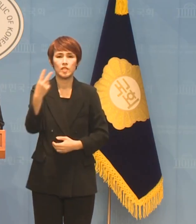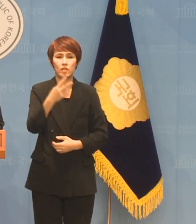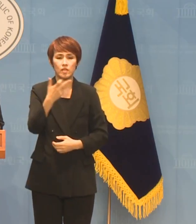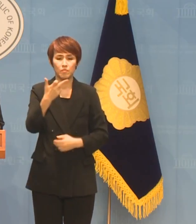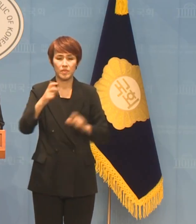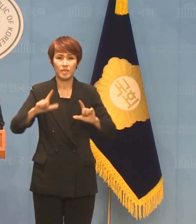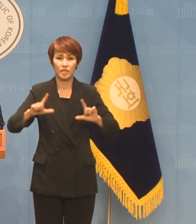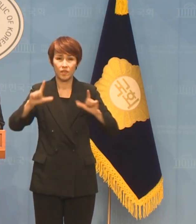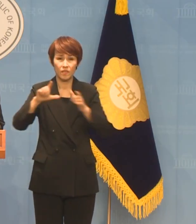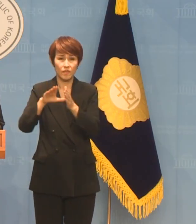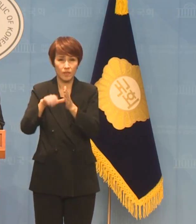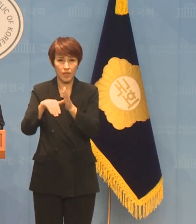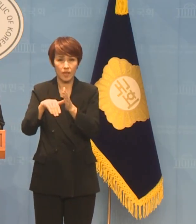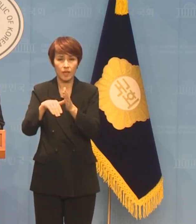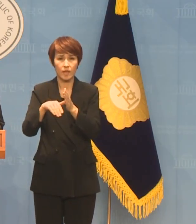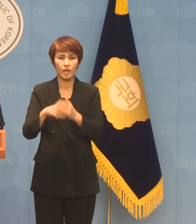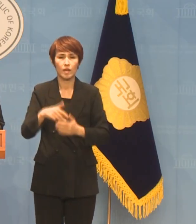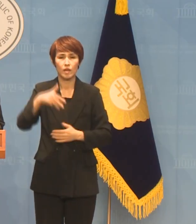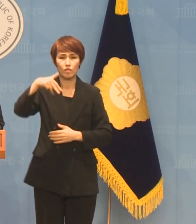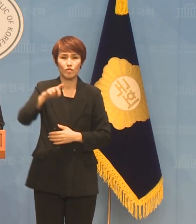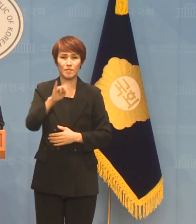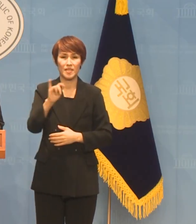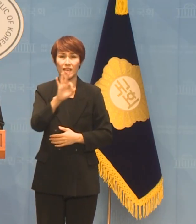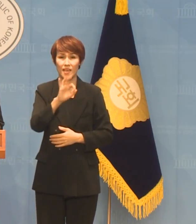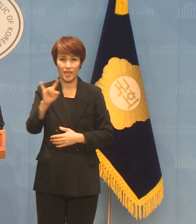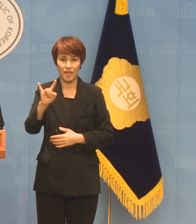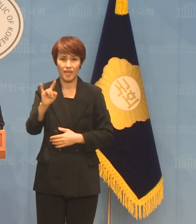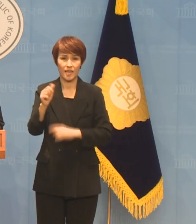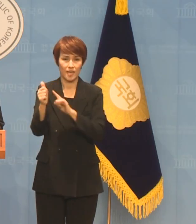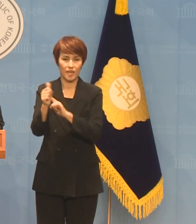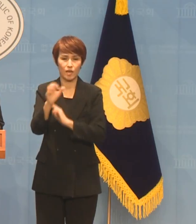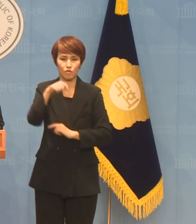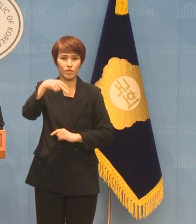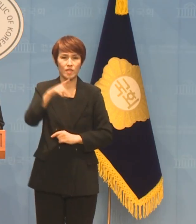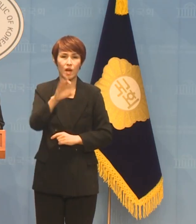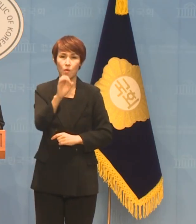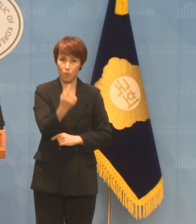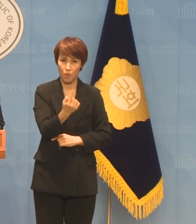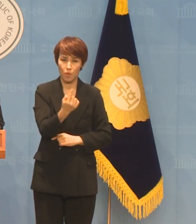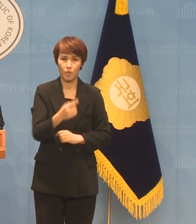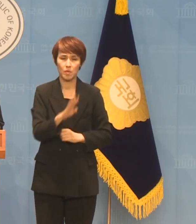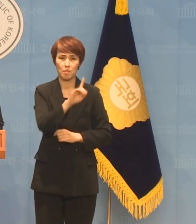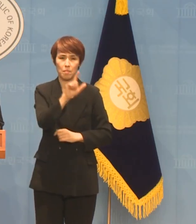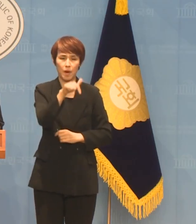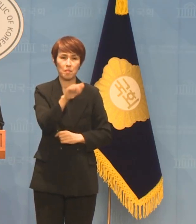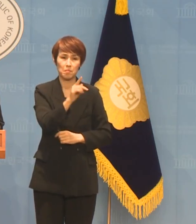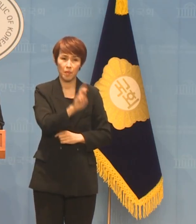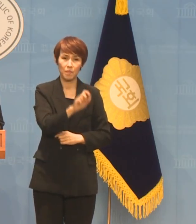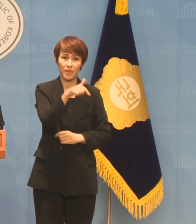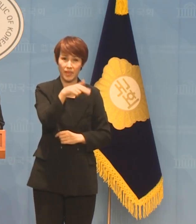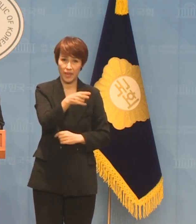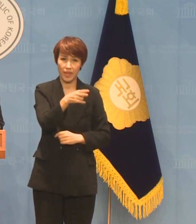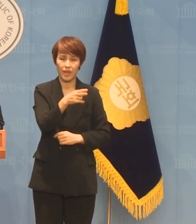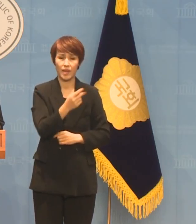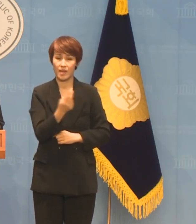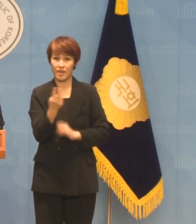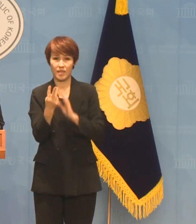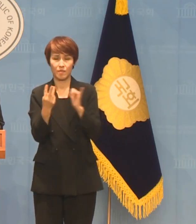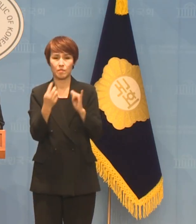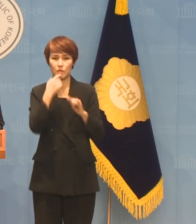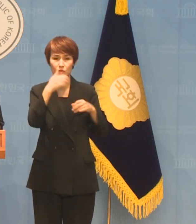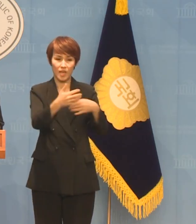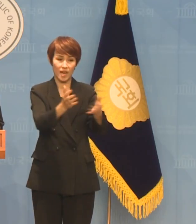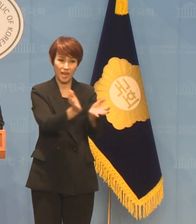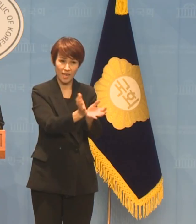2017년 당시 추미애 당대표, 우상호 원내대표, 박범계 대변인 등 민주당